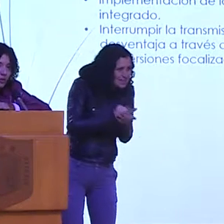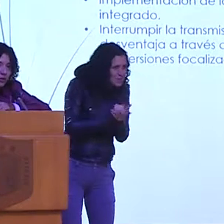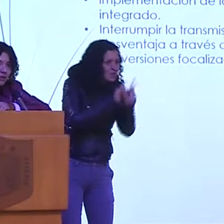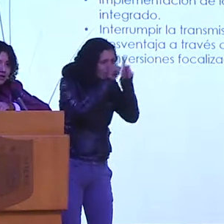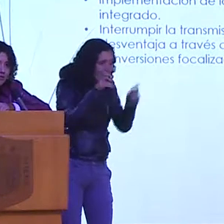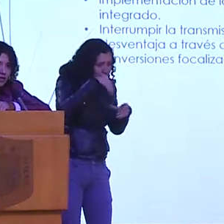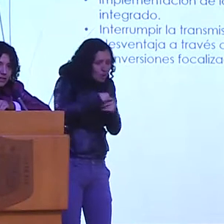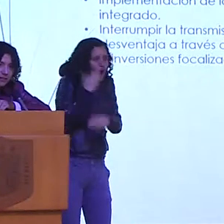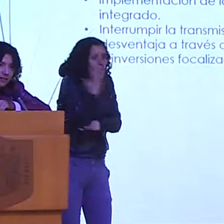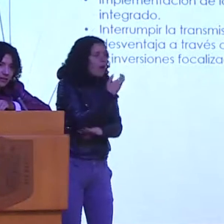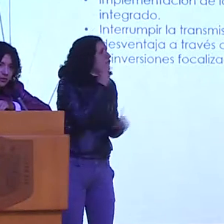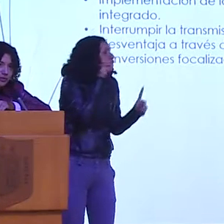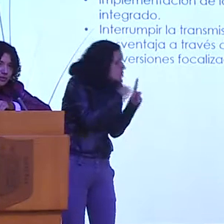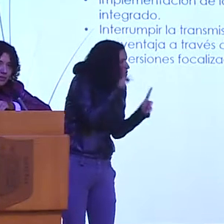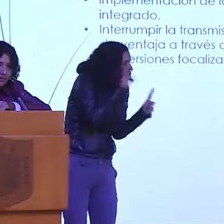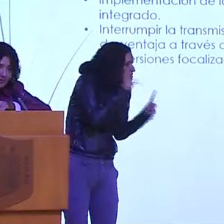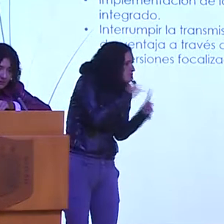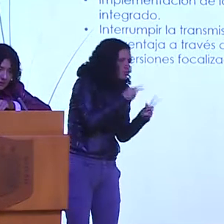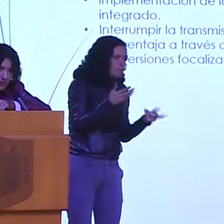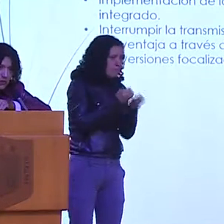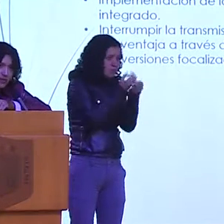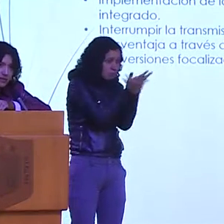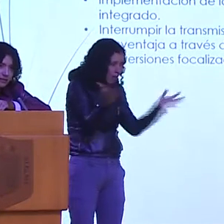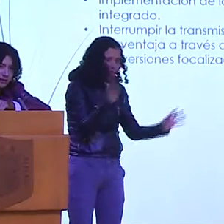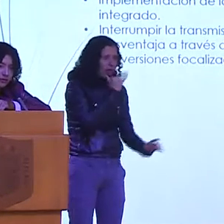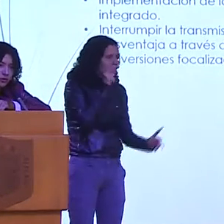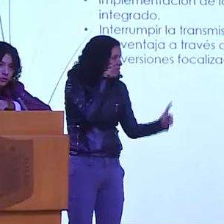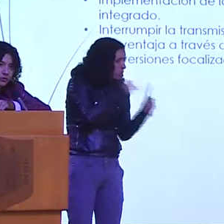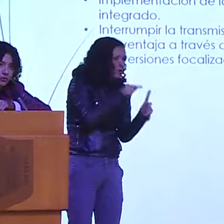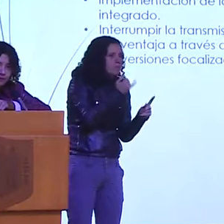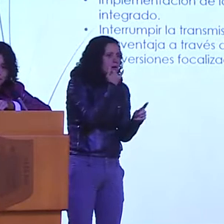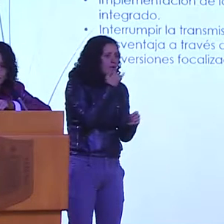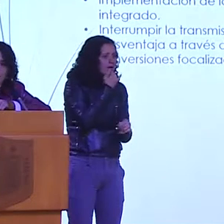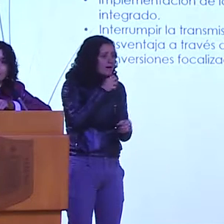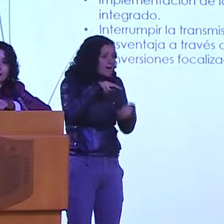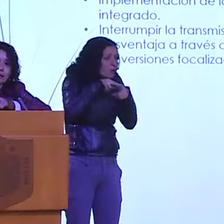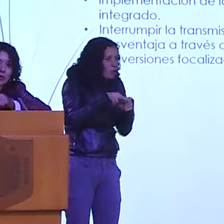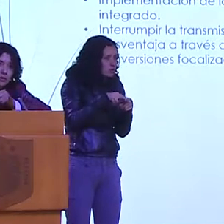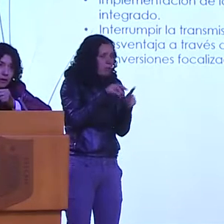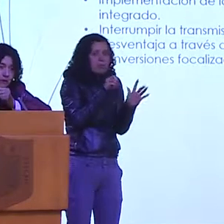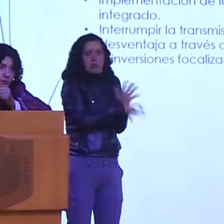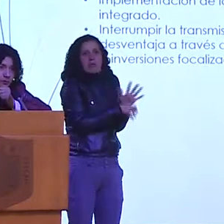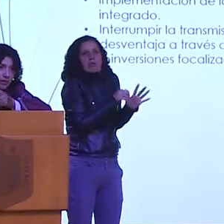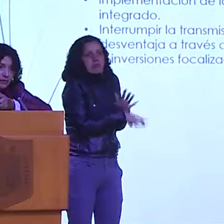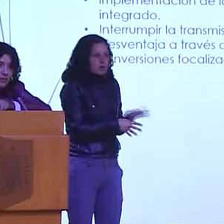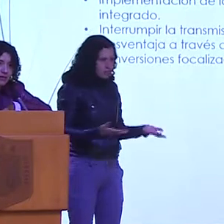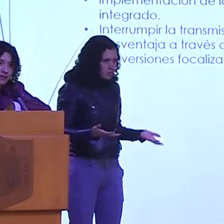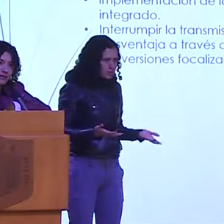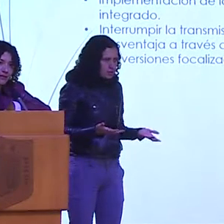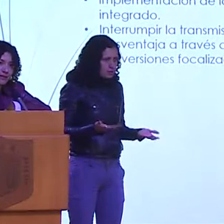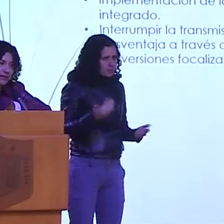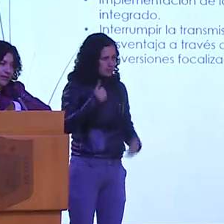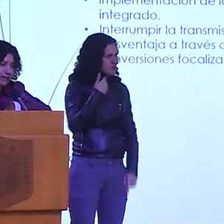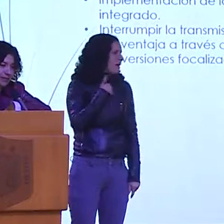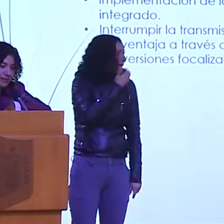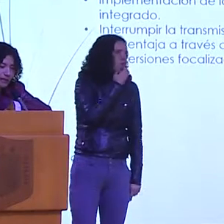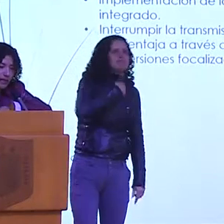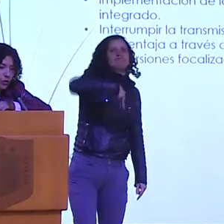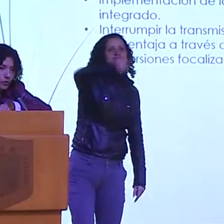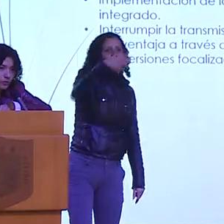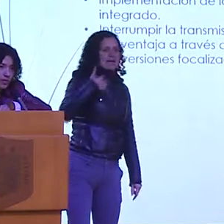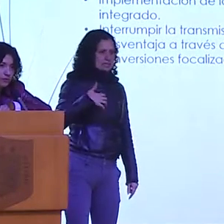tema en Colombia, se focaliza tanto que se desaprovechan recursos. Cuando vamos, por ejemplo, a Argentina